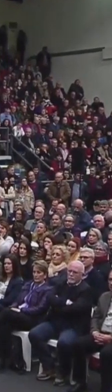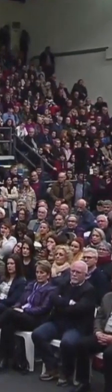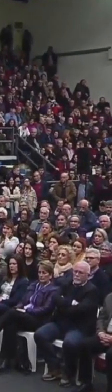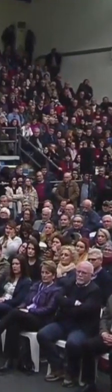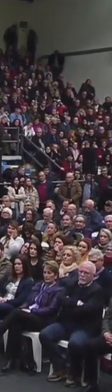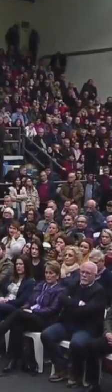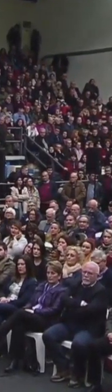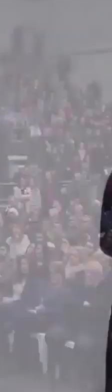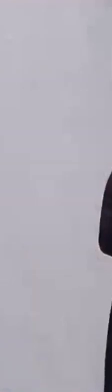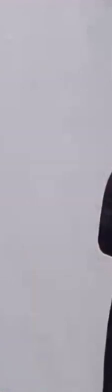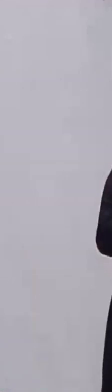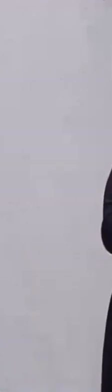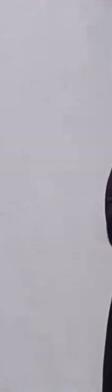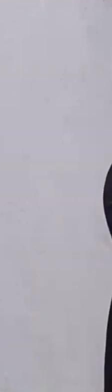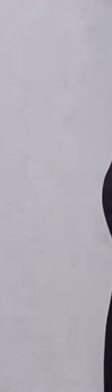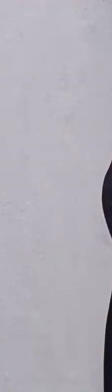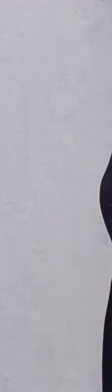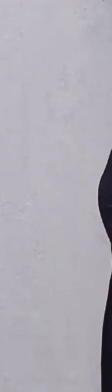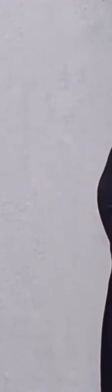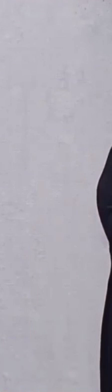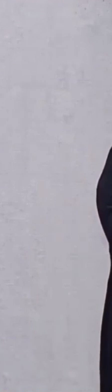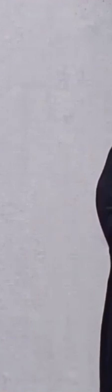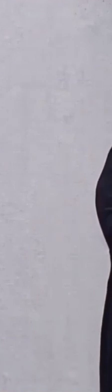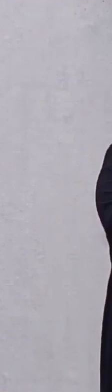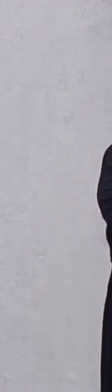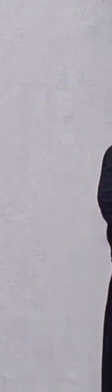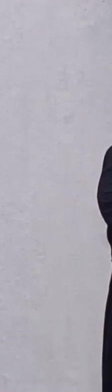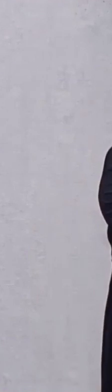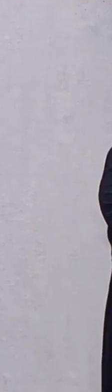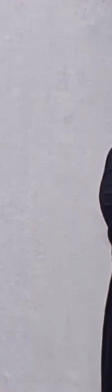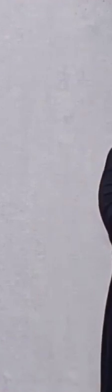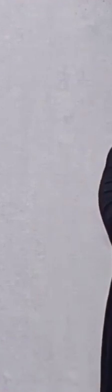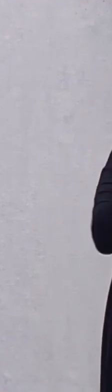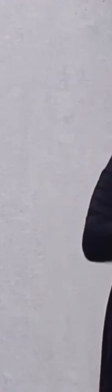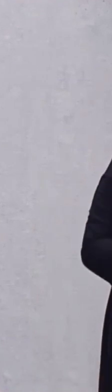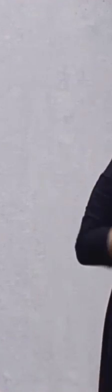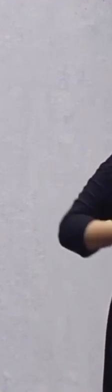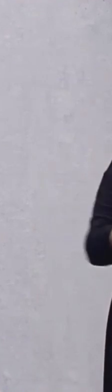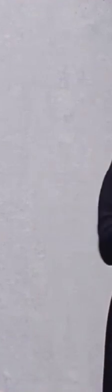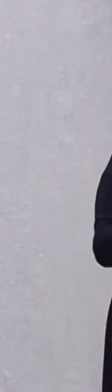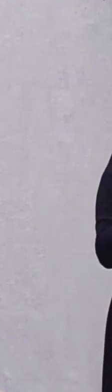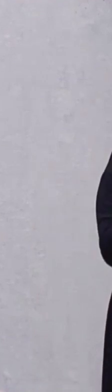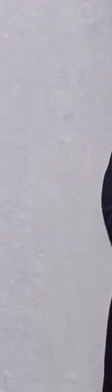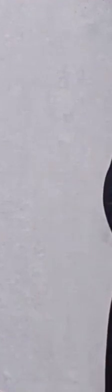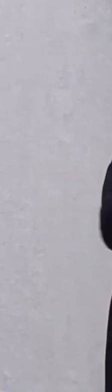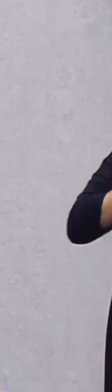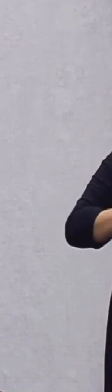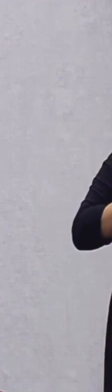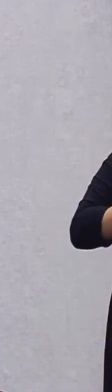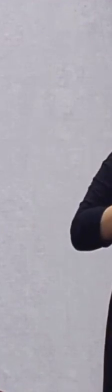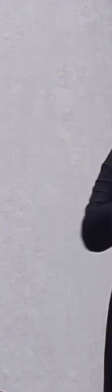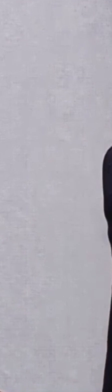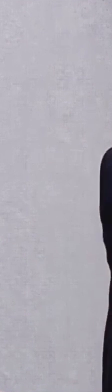αποφάσεις ουσιαστικές όπως για παράδειγμα να κάνουμε προσλήψεις. Τα κρατικά χρήματα